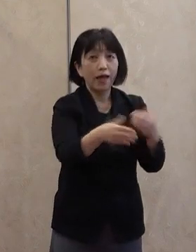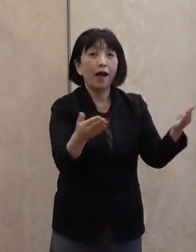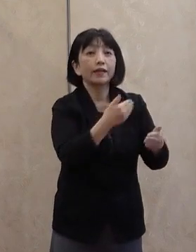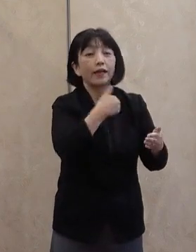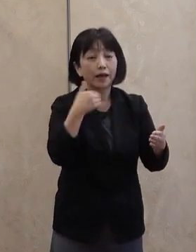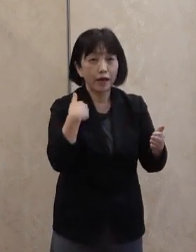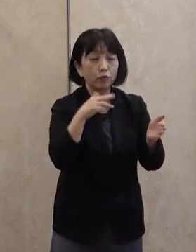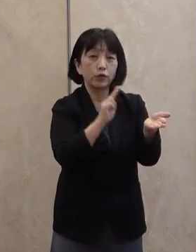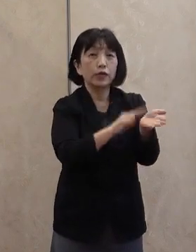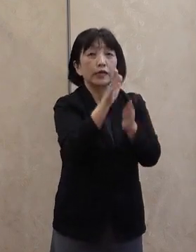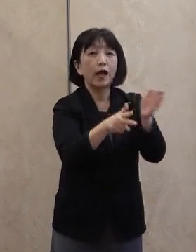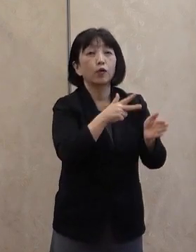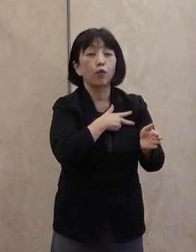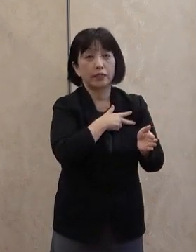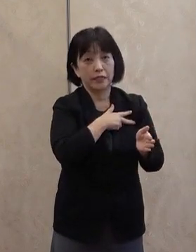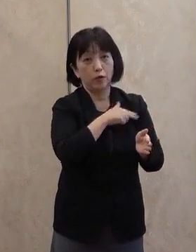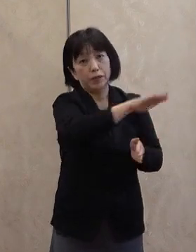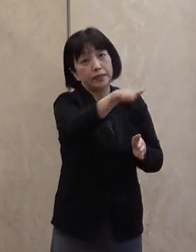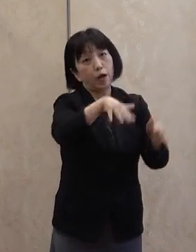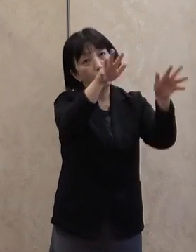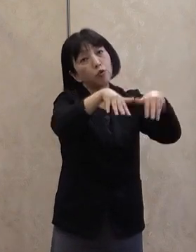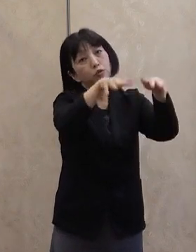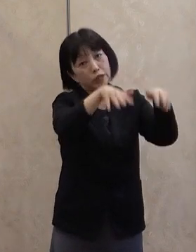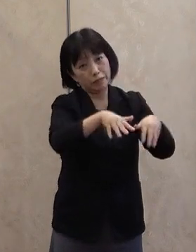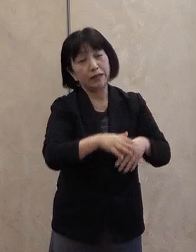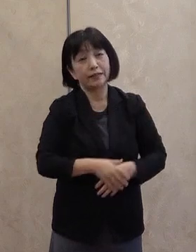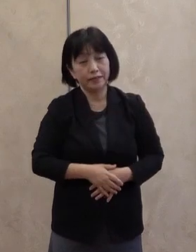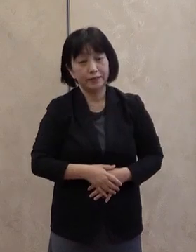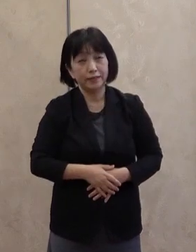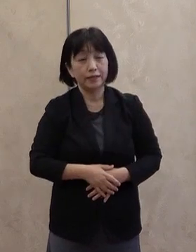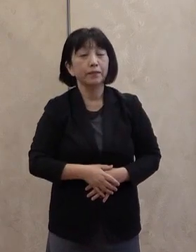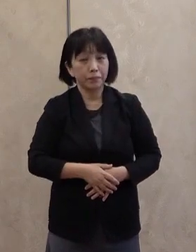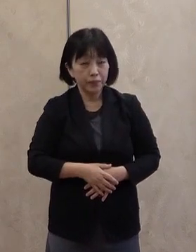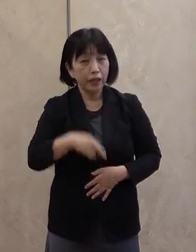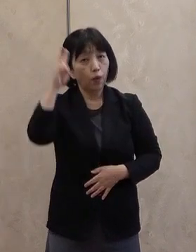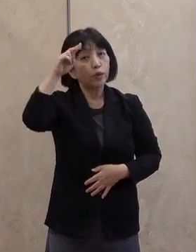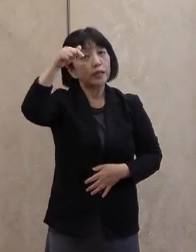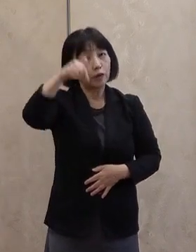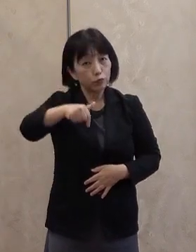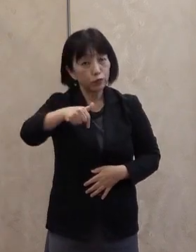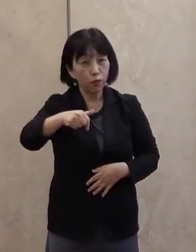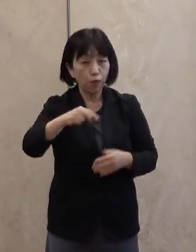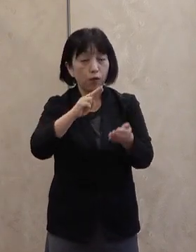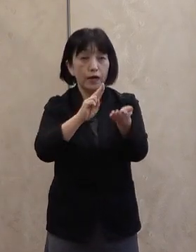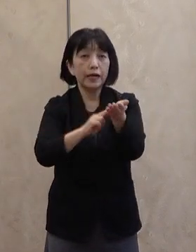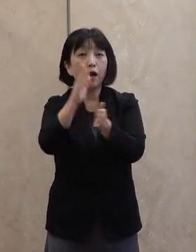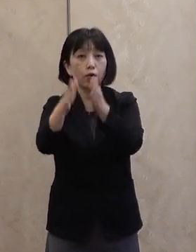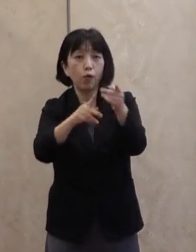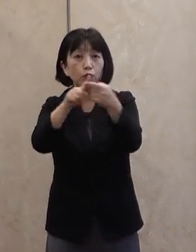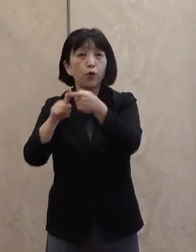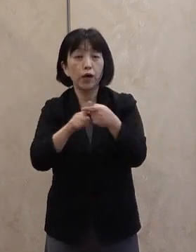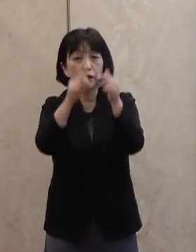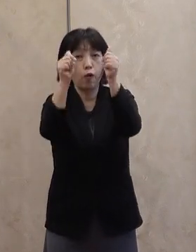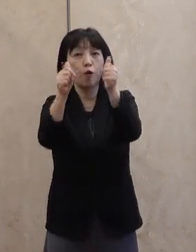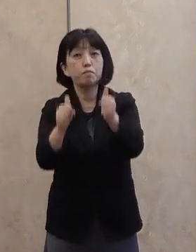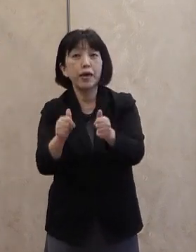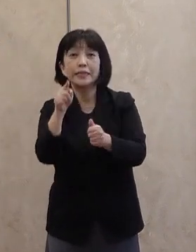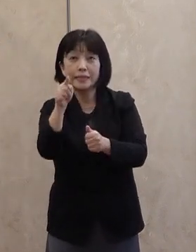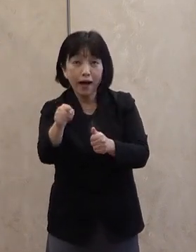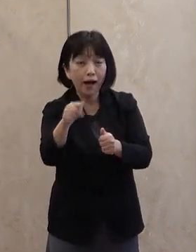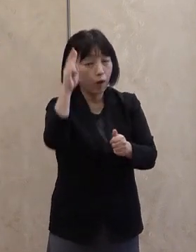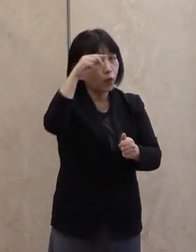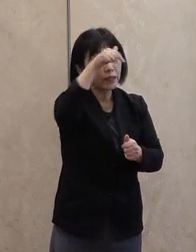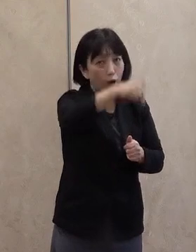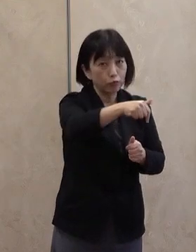します。次お願いします。大阪府の看護協会のホームページか大阪府にご連絡をいただけたらと思います。次お願いします